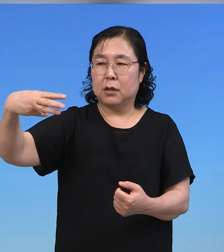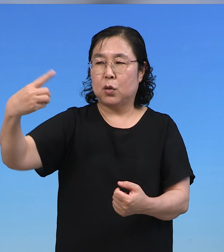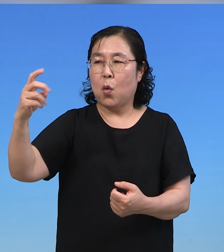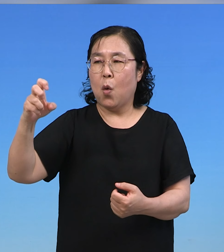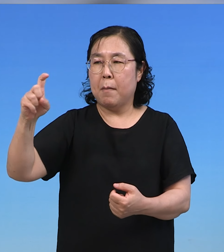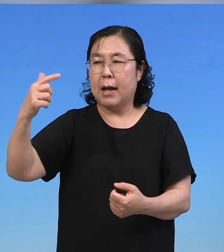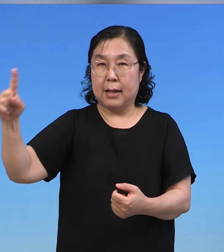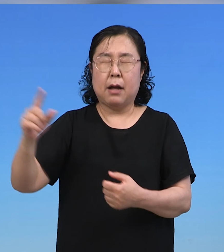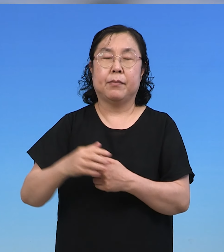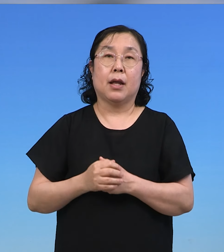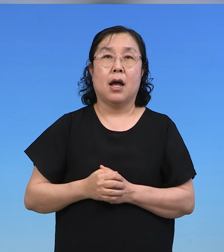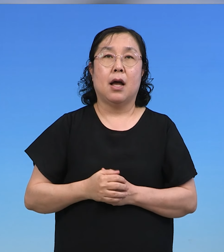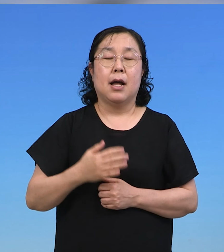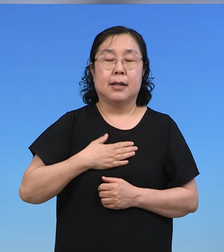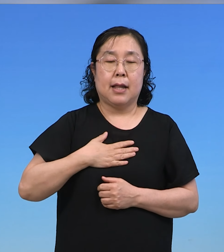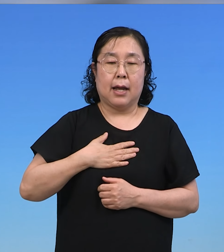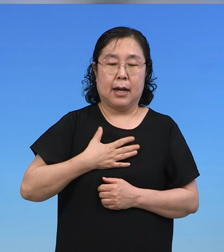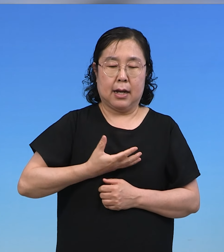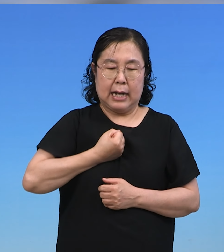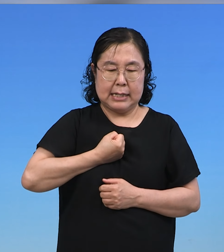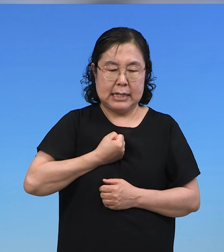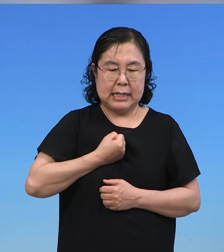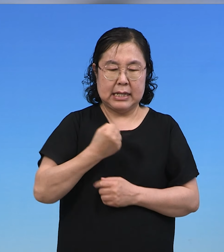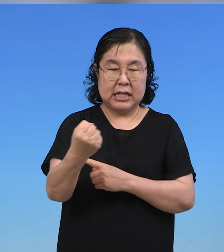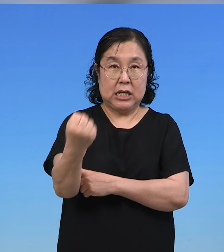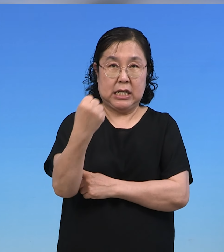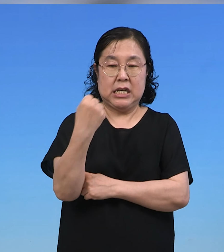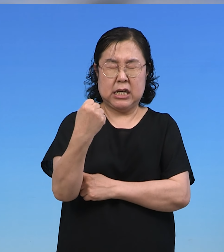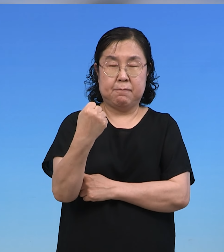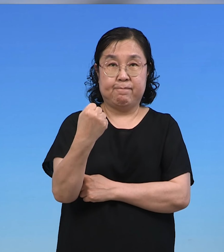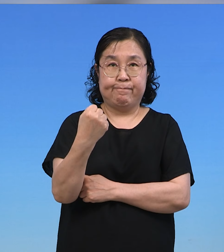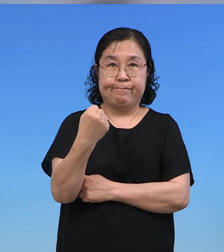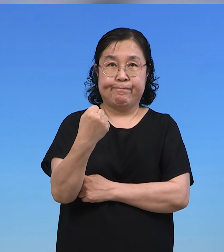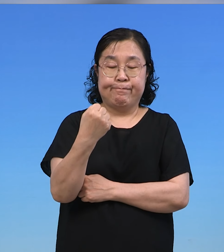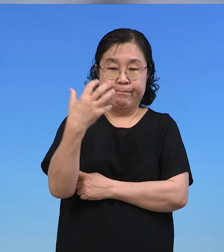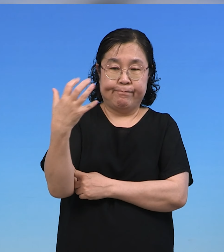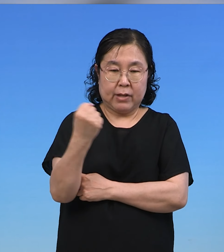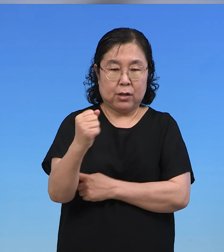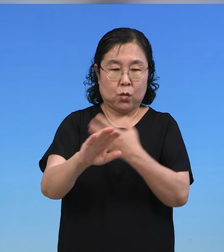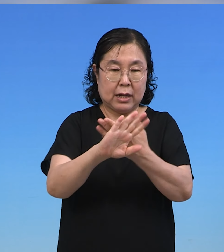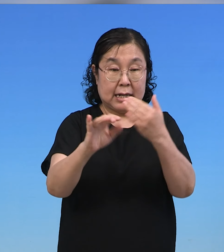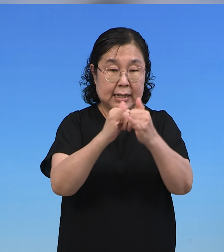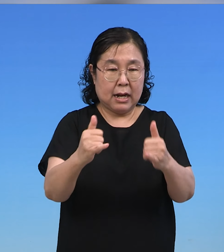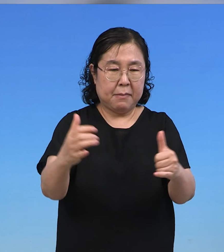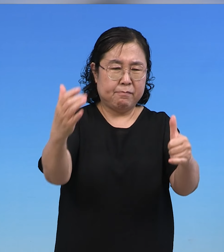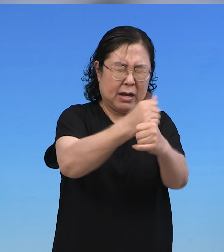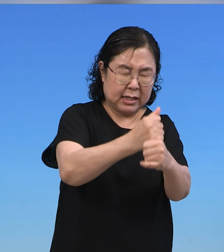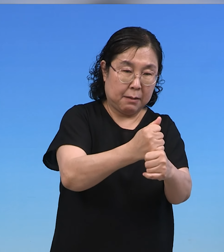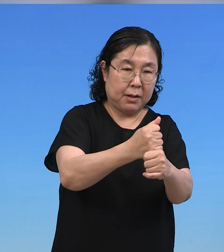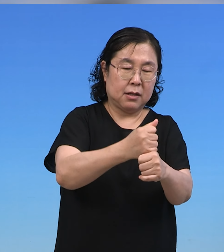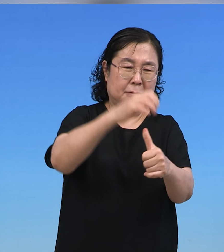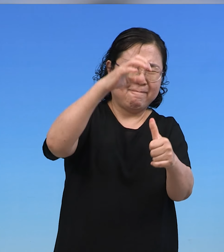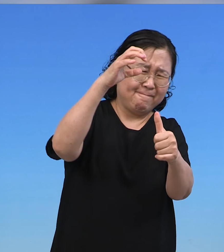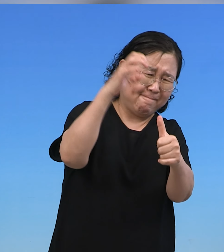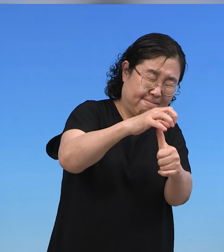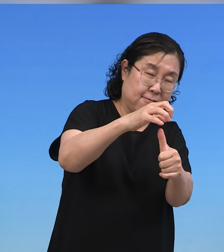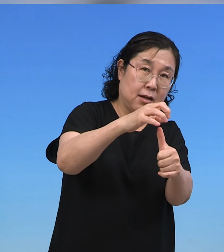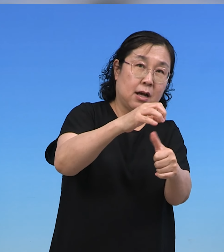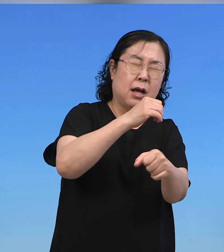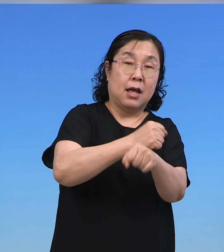내가 가진 힘으로 상대를 제압해서 이루는 평화가 너무 익숙하고요. 불행하게도 오늘 이 시대는 우리